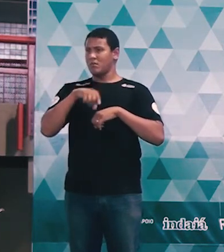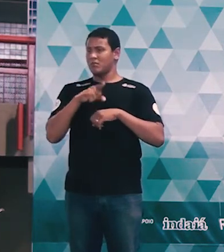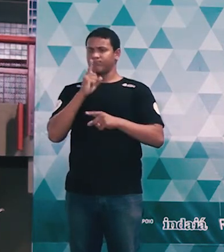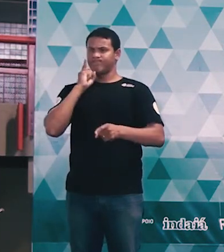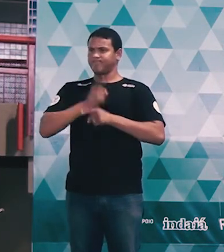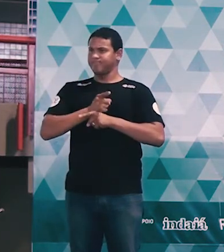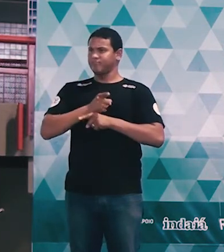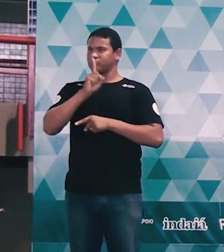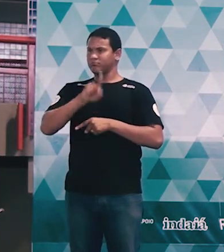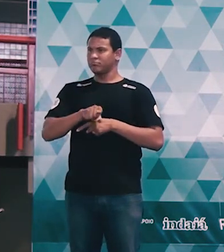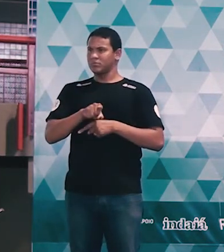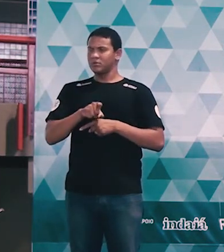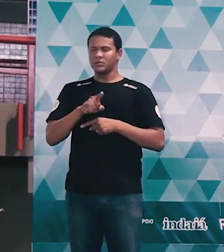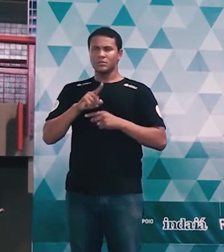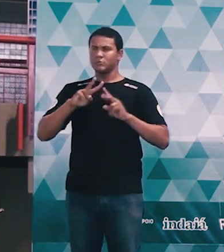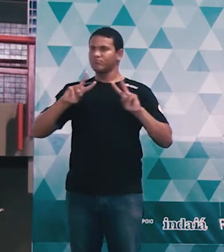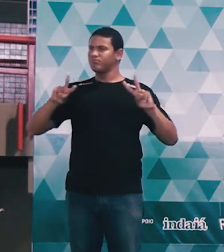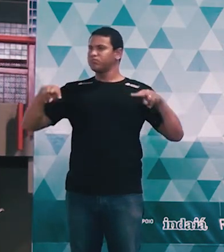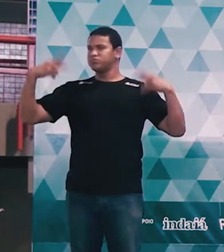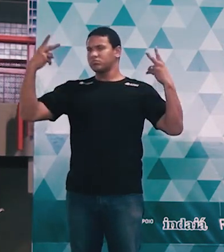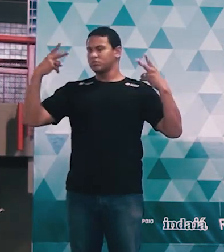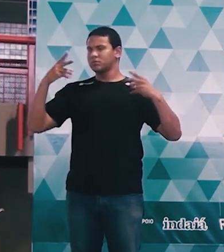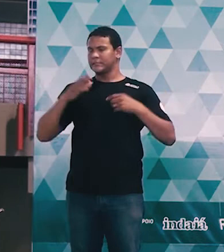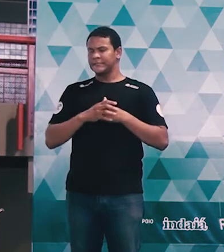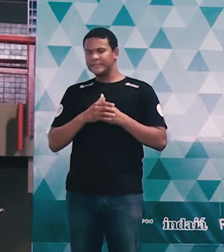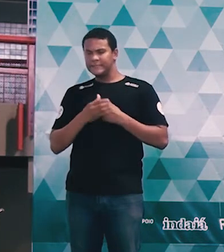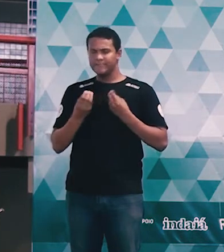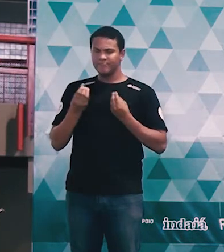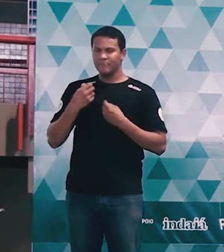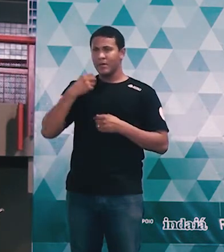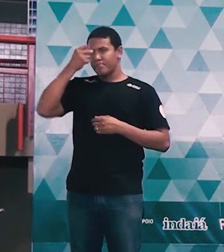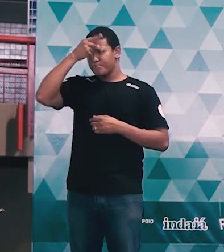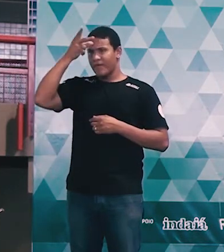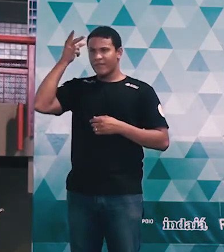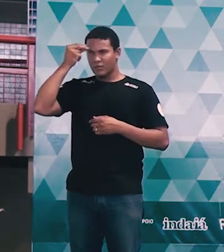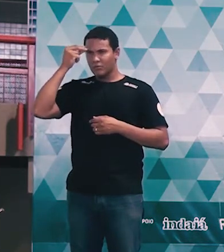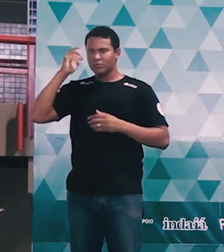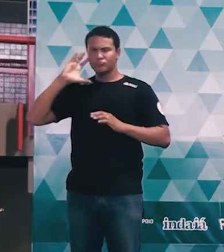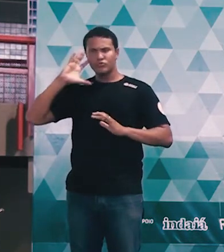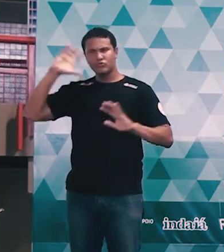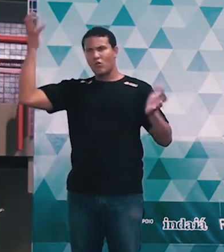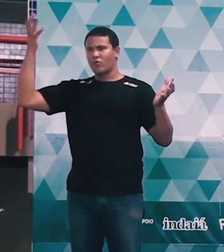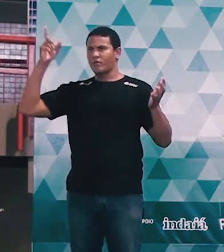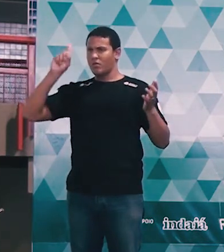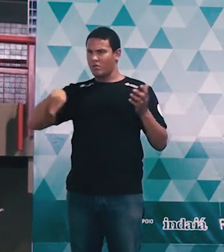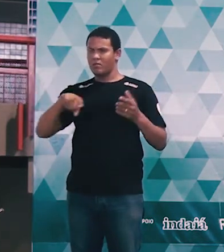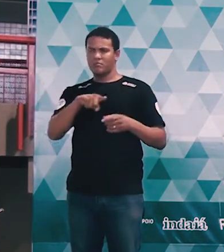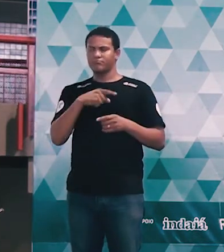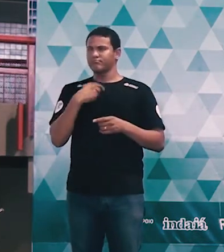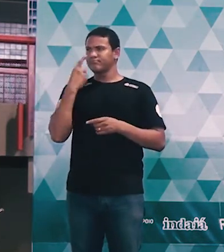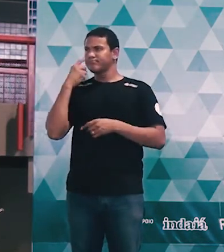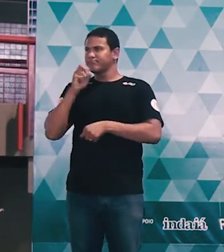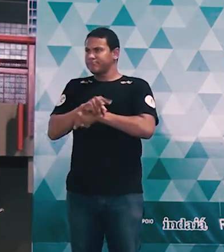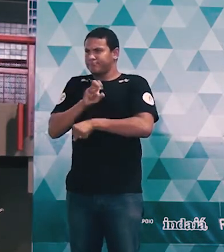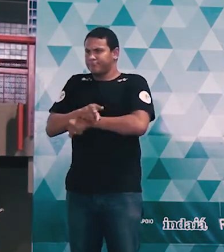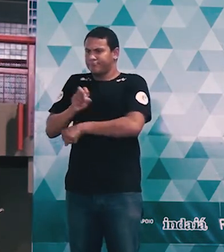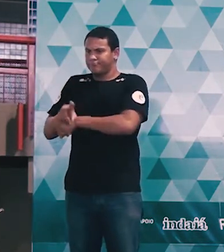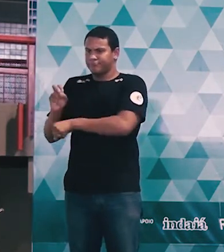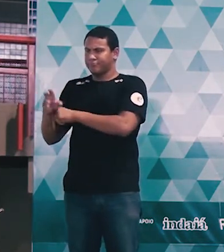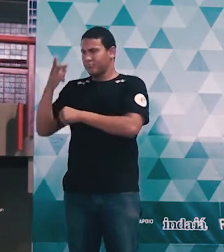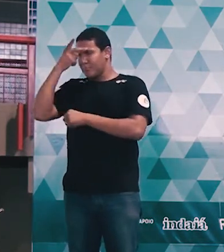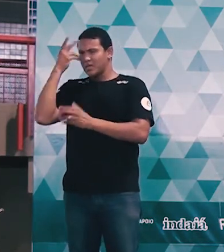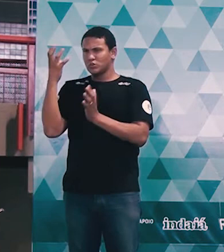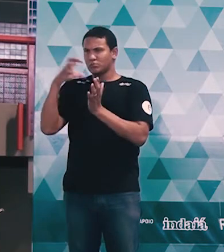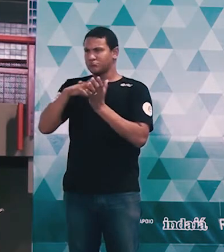consideravelmente nos últimos dias. A prefeitura resolveu desenvolver uma ação contratando funcionários para ajudar